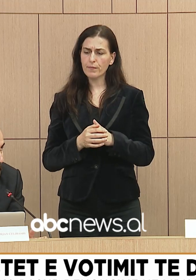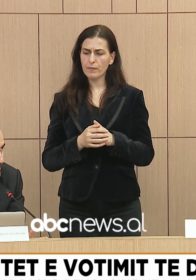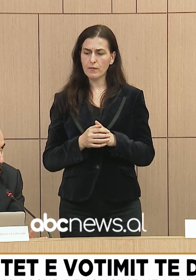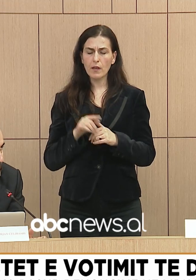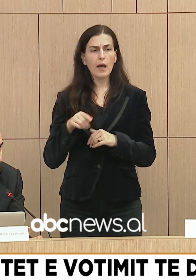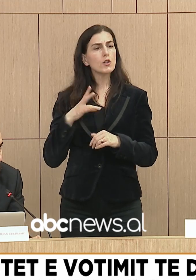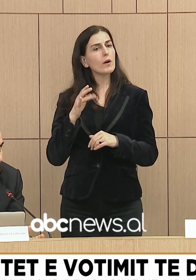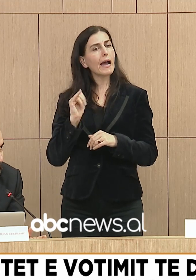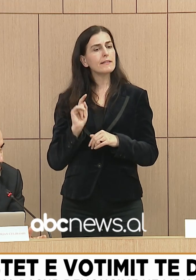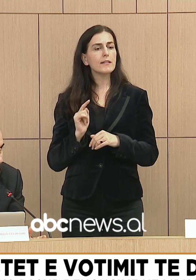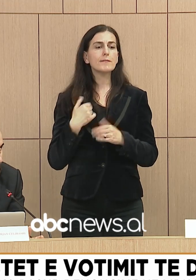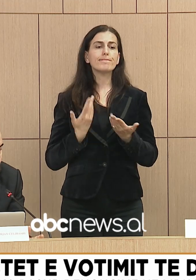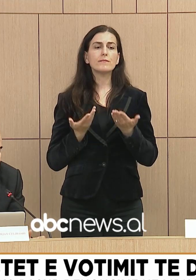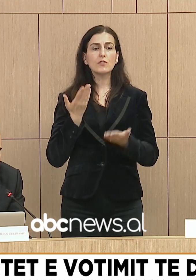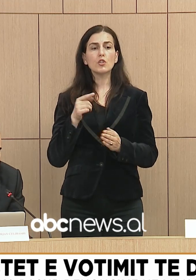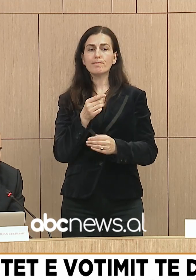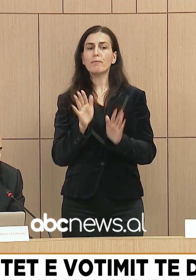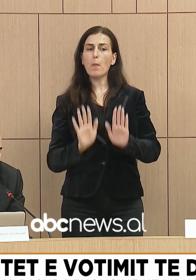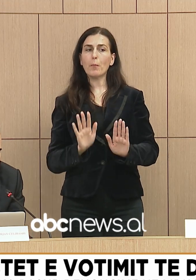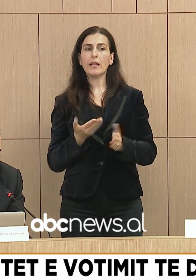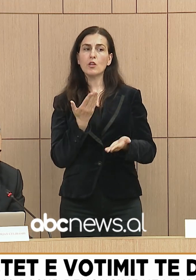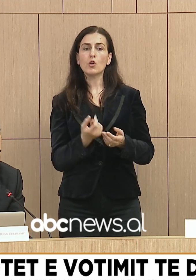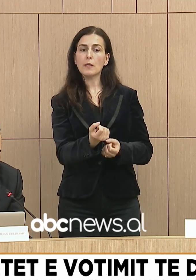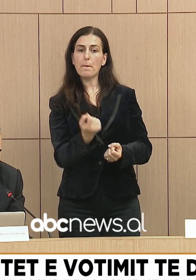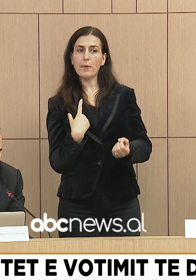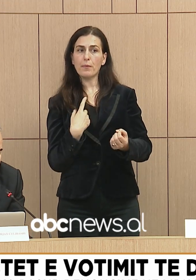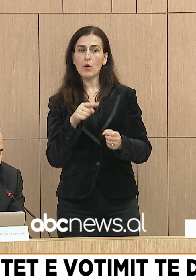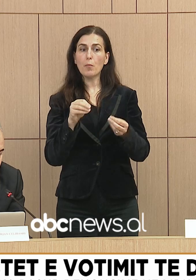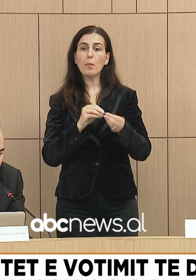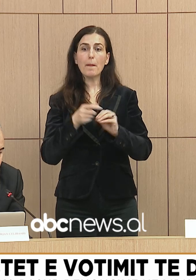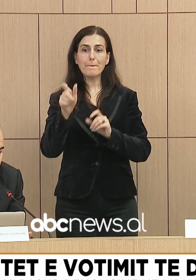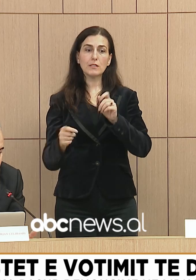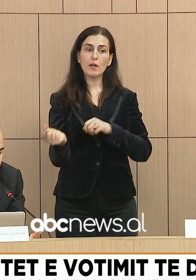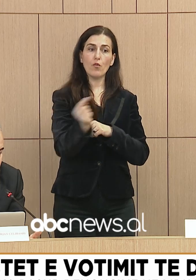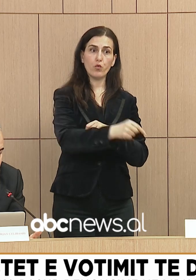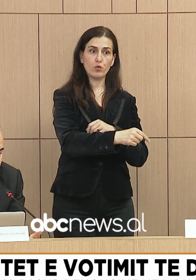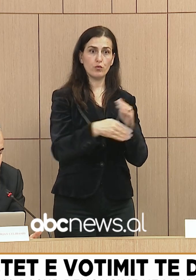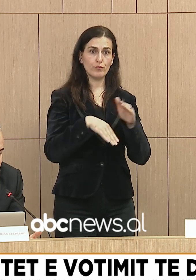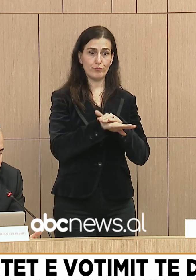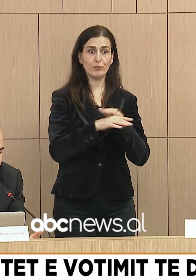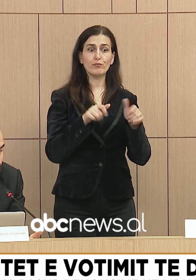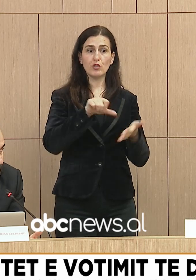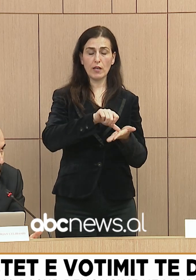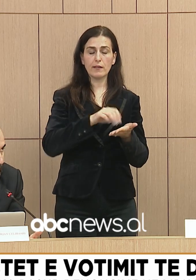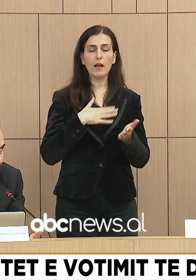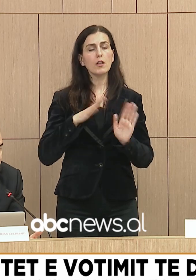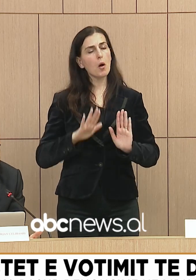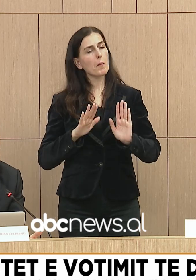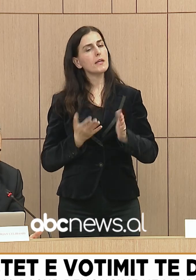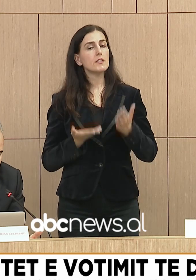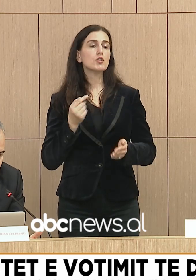demonstruar gjithë gatishmërinë për t'i adresuar të gjitha këto problematika, duke